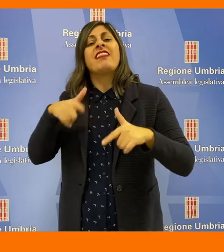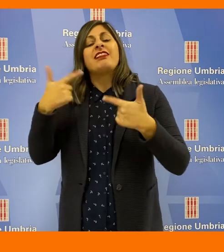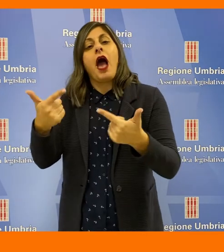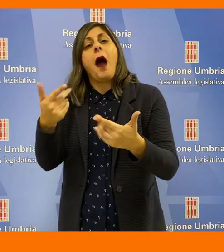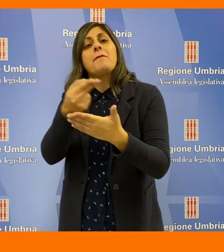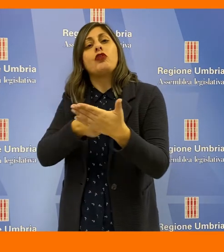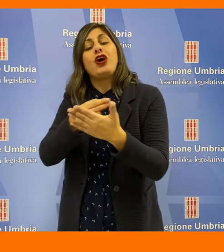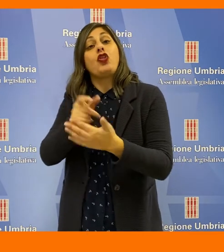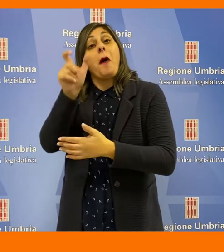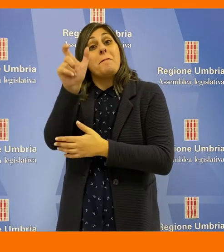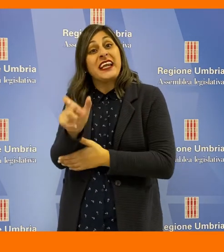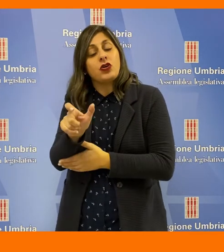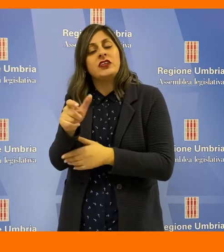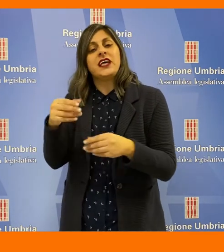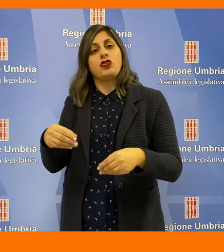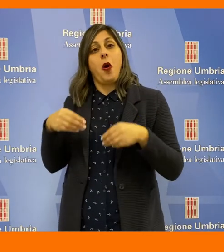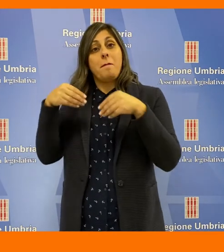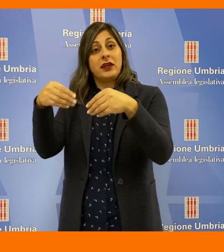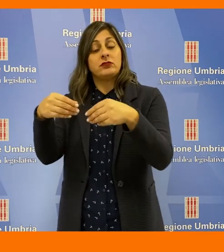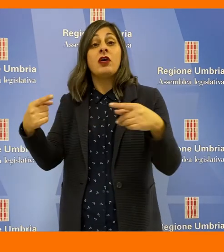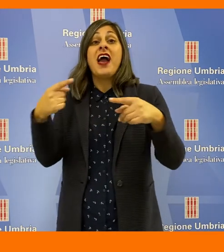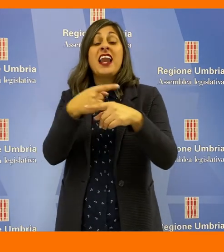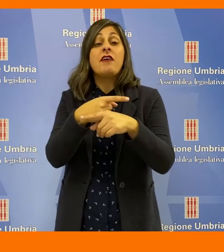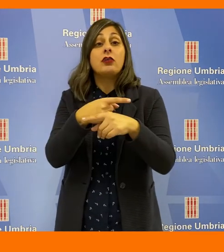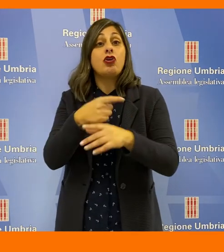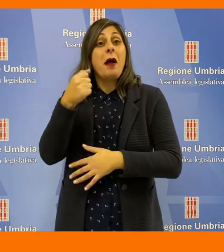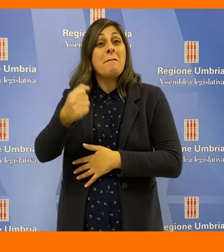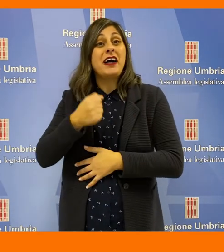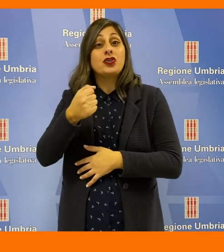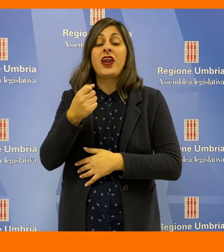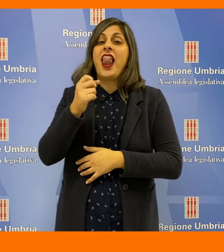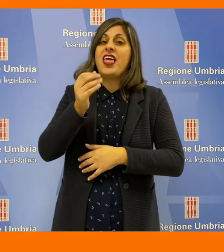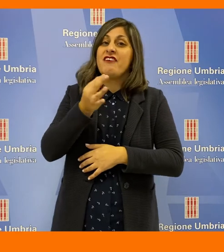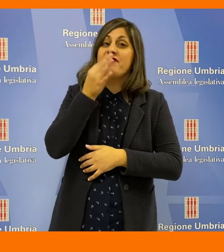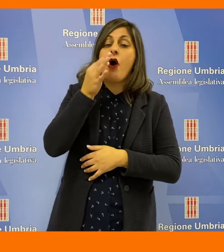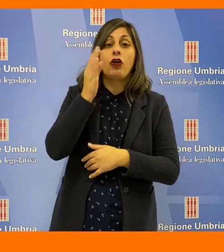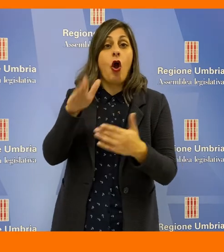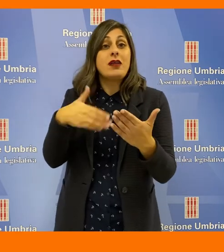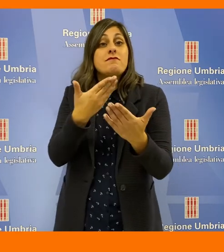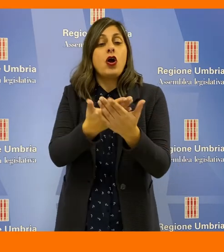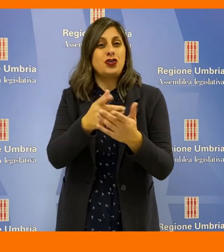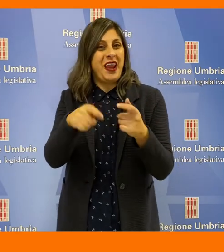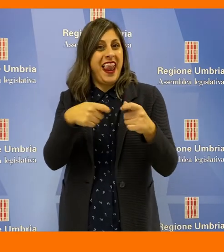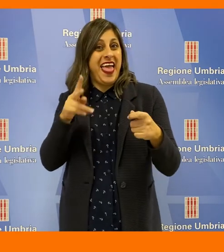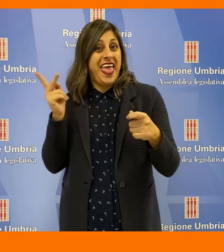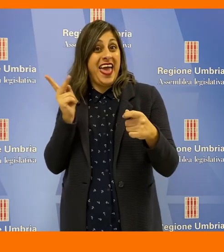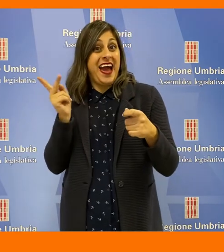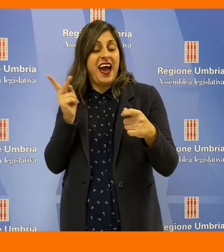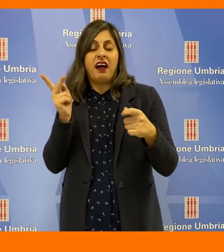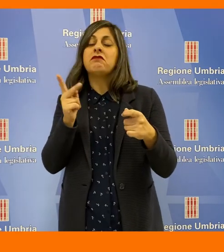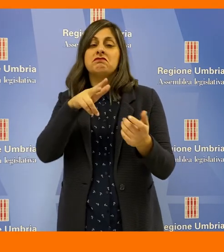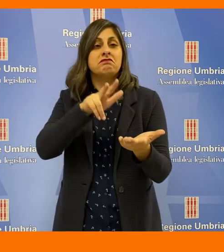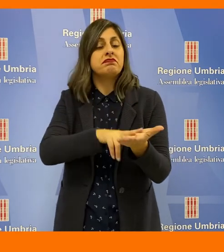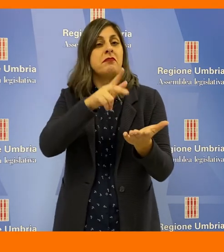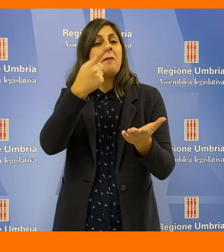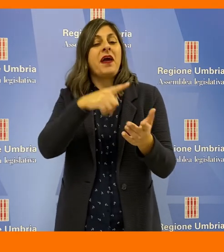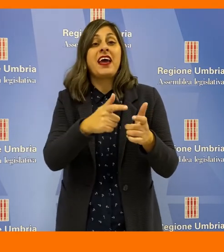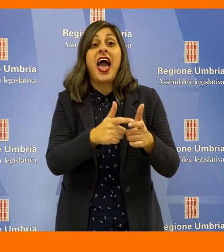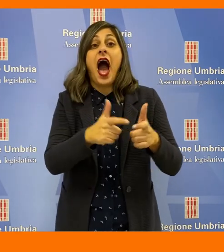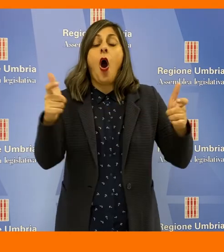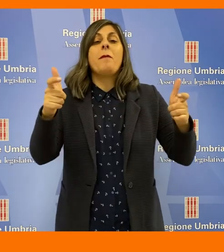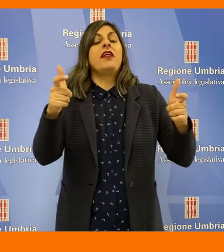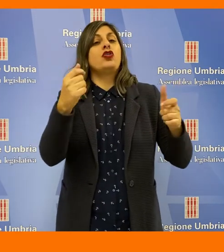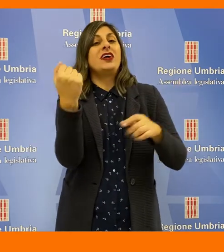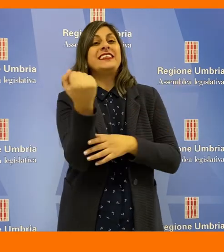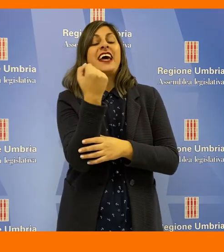condizioni ed età, un progetto personalizzato e partecipato. Approvata invece la mozione di Stefano Pastorelli e Paola Fioroni, Lega,